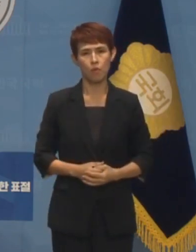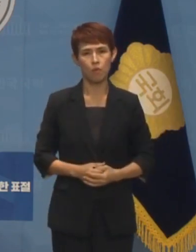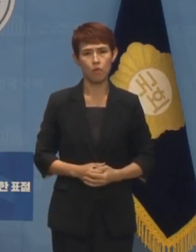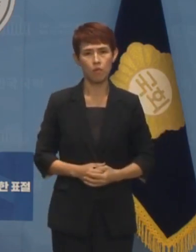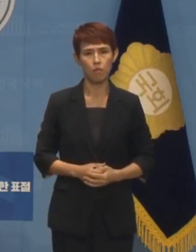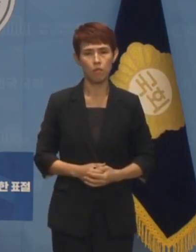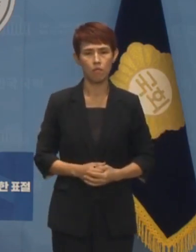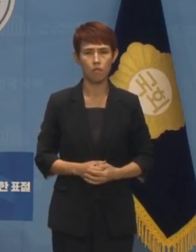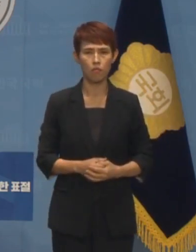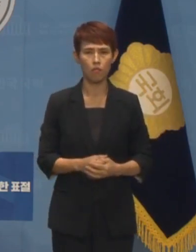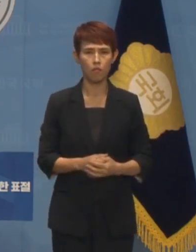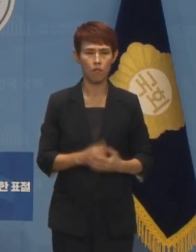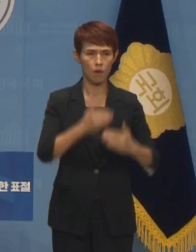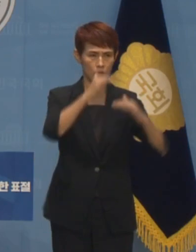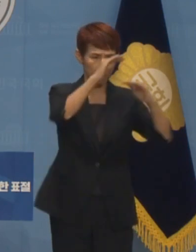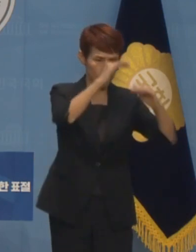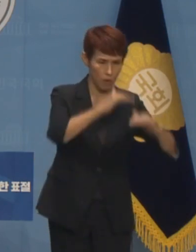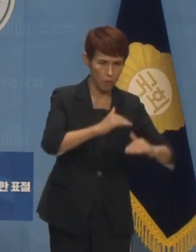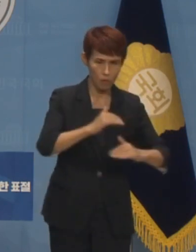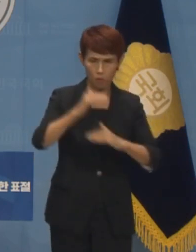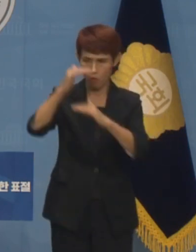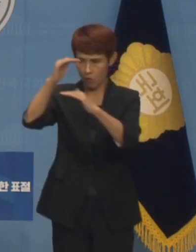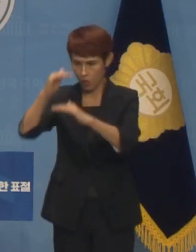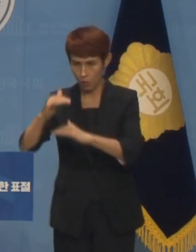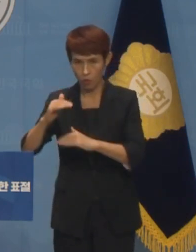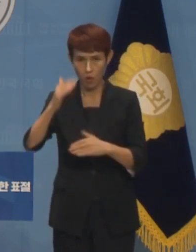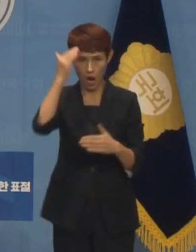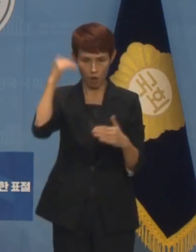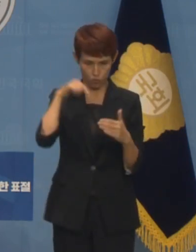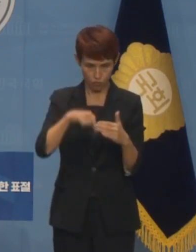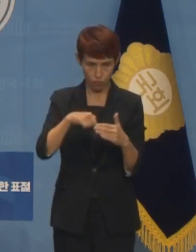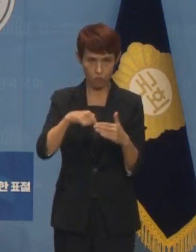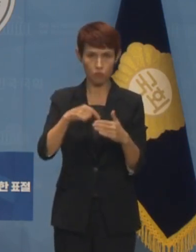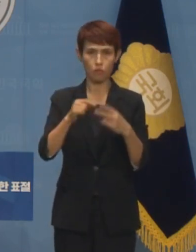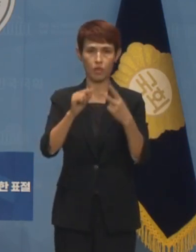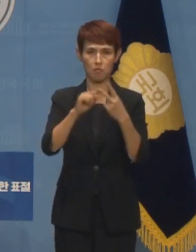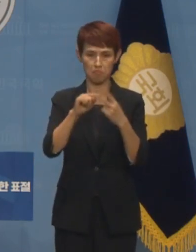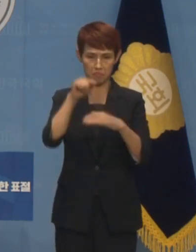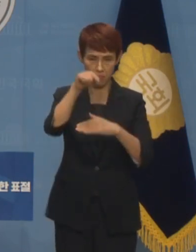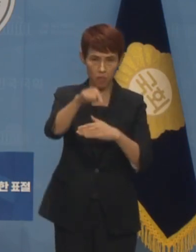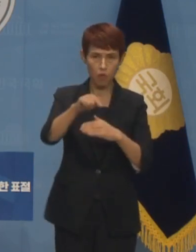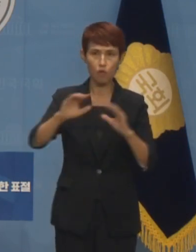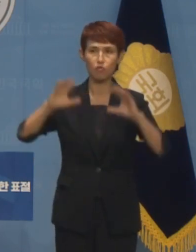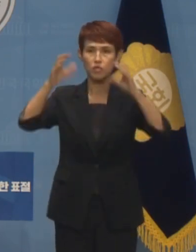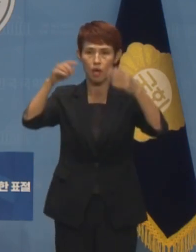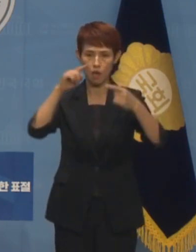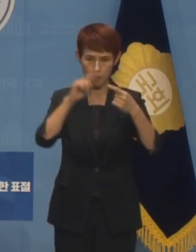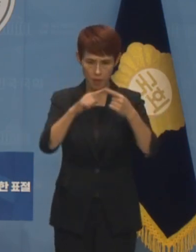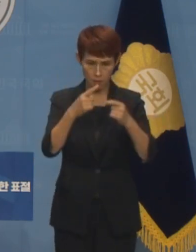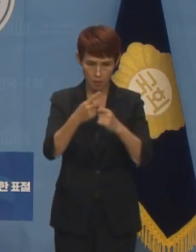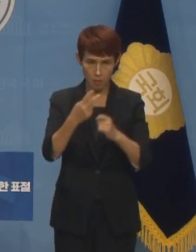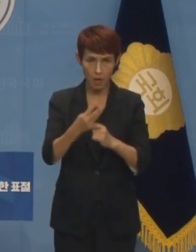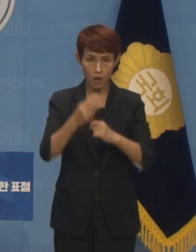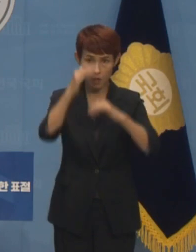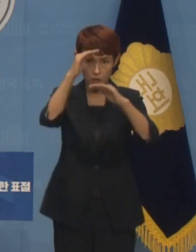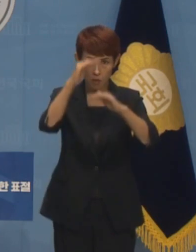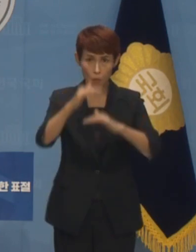서술 형식에 있어서 대내, 남북한 국제사회의 역할과 과제를 언급한다는 점에서